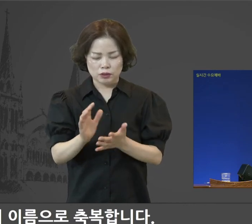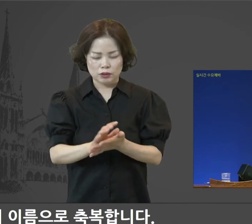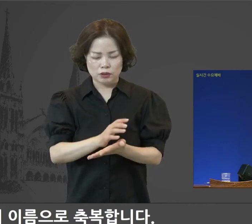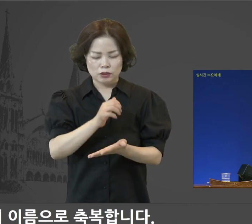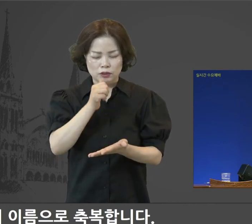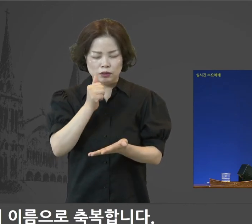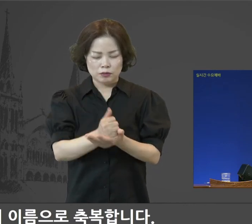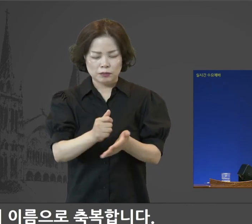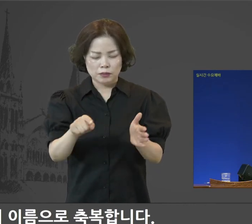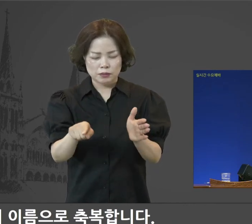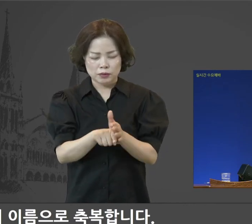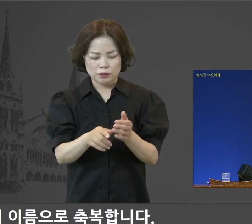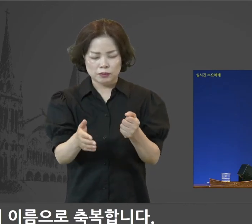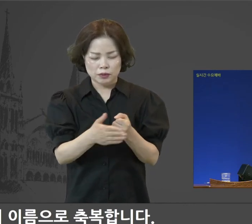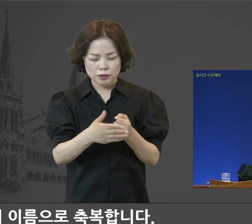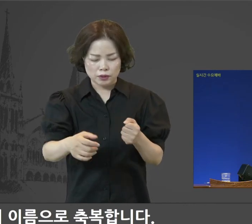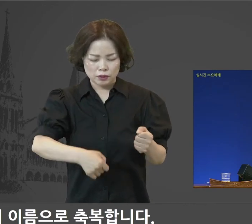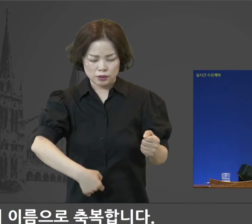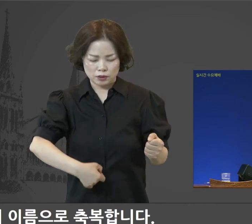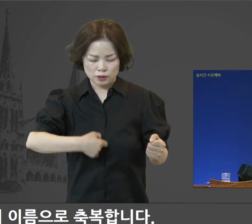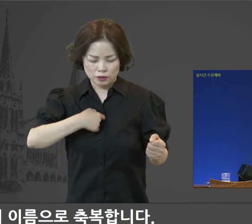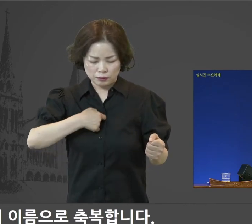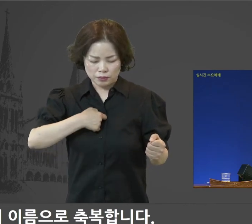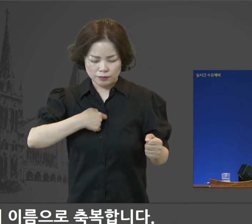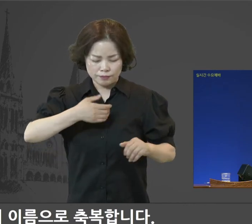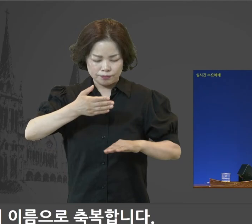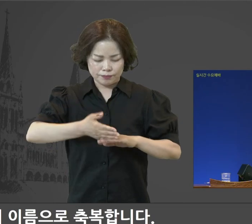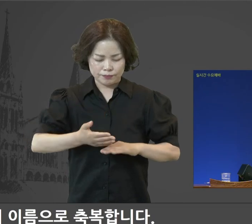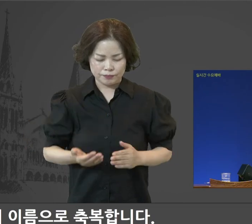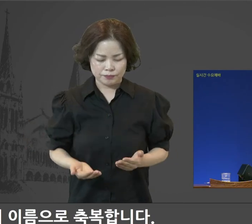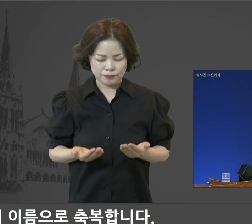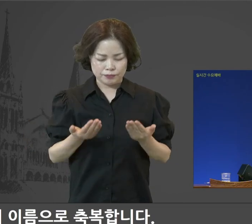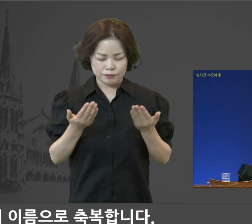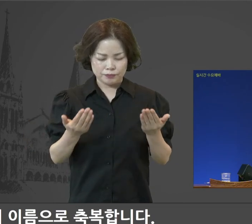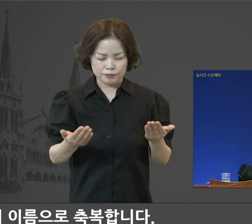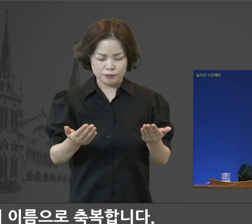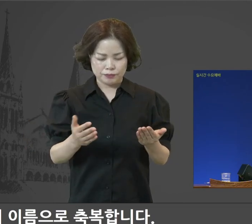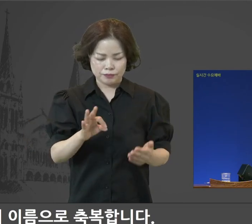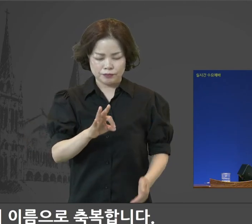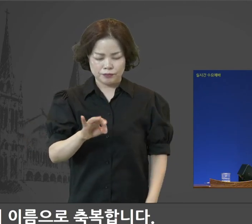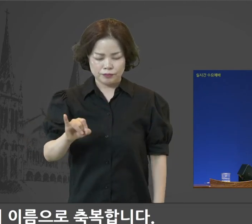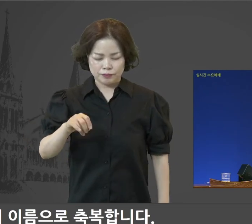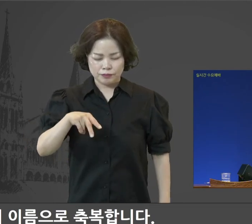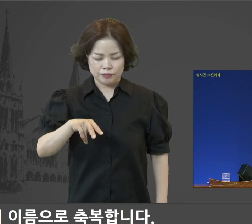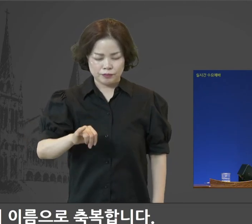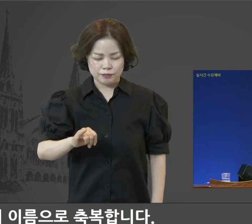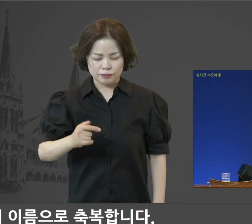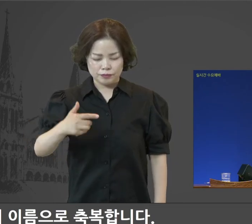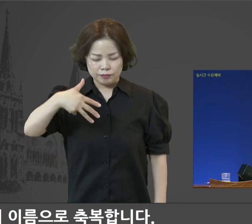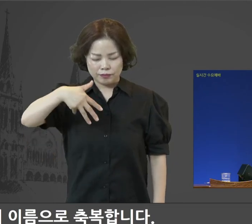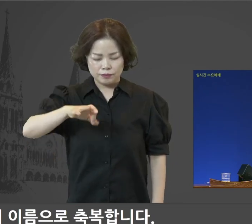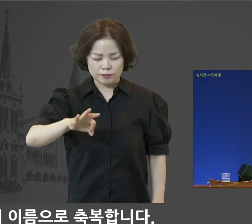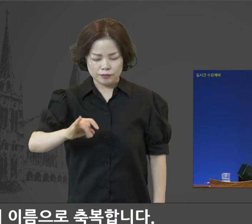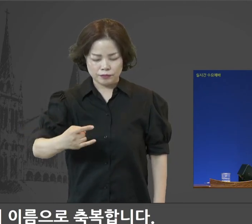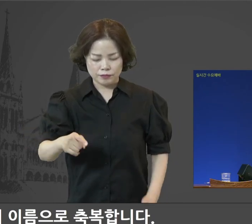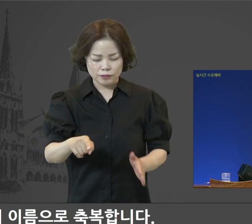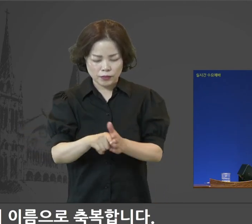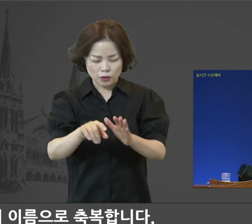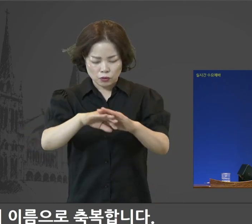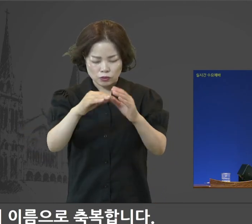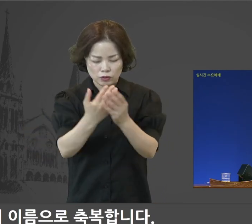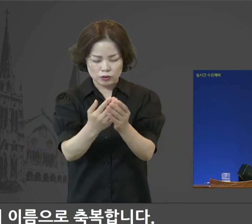그리스도를 믿음으로 말미암아 의롭다 하시니 감사합니다. 이 이신칭의 복음을 온전히